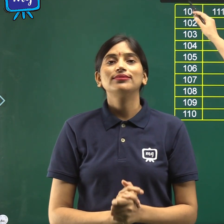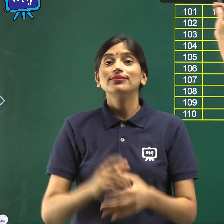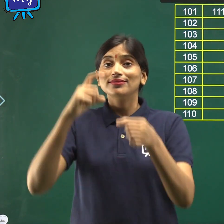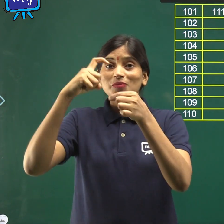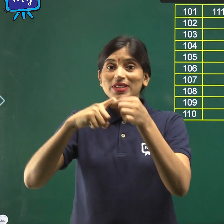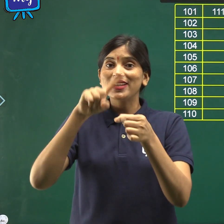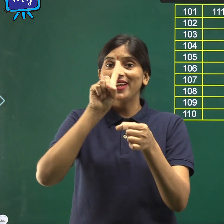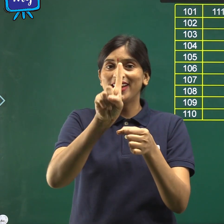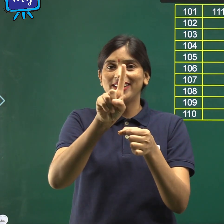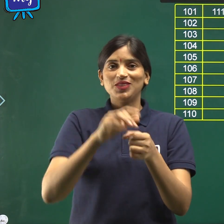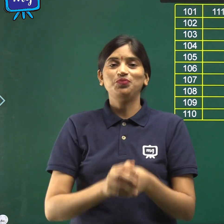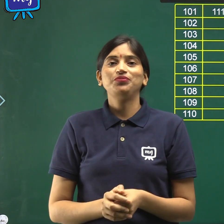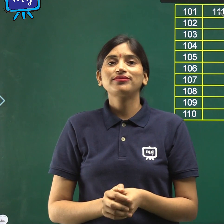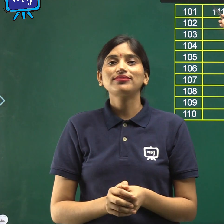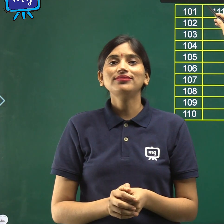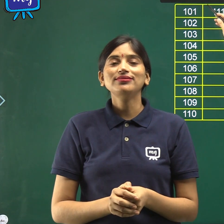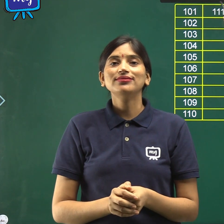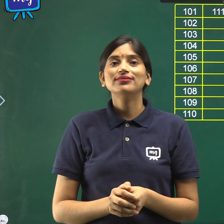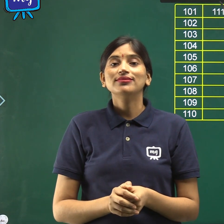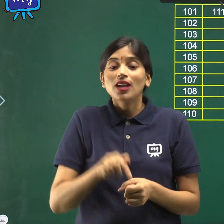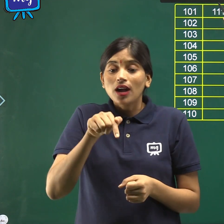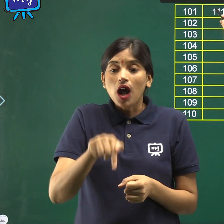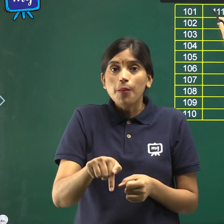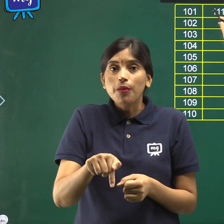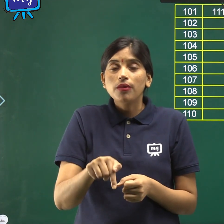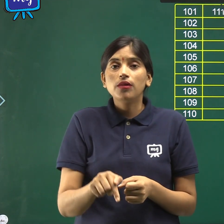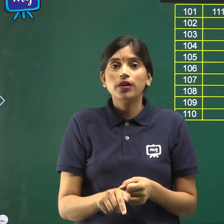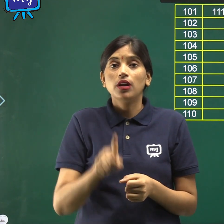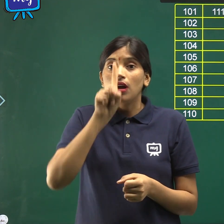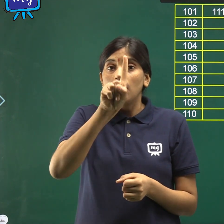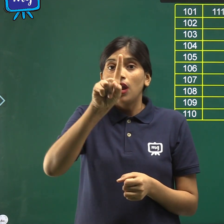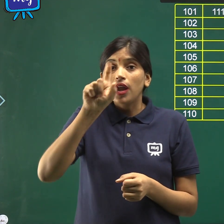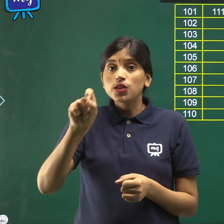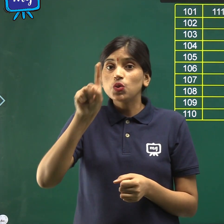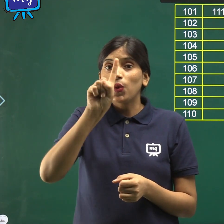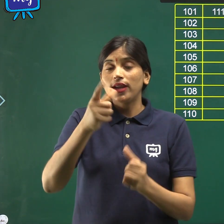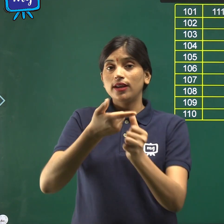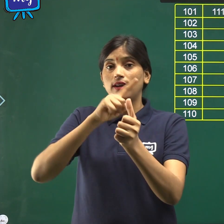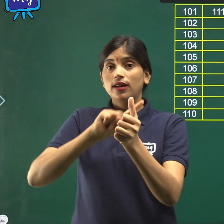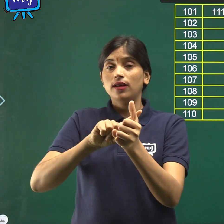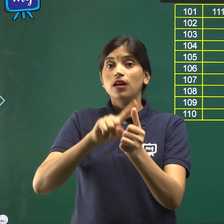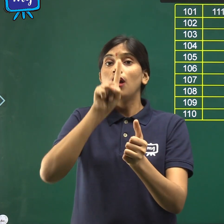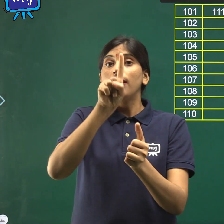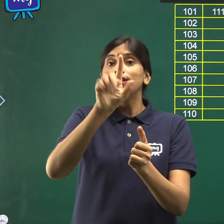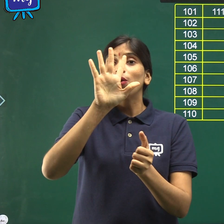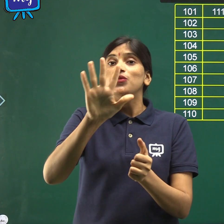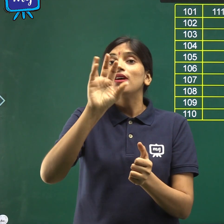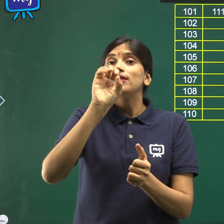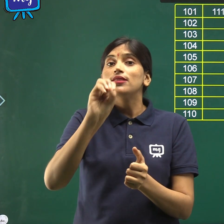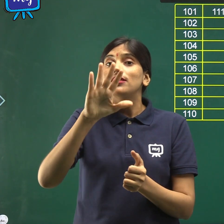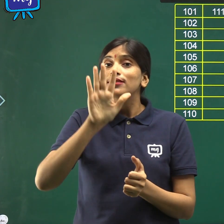प्रश्न नंबर 1। अब 101 से 150 तक